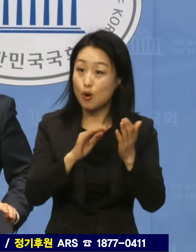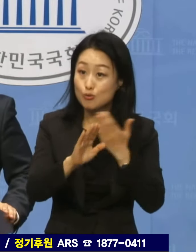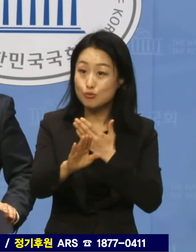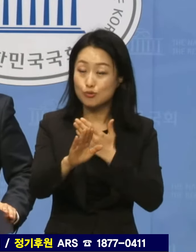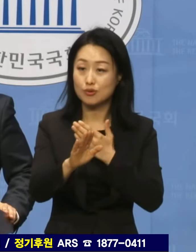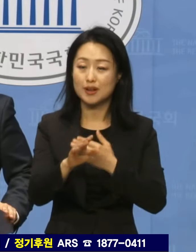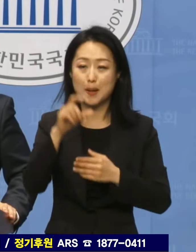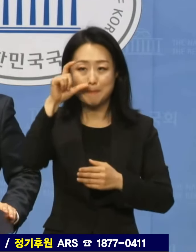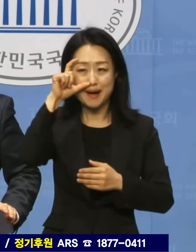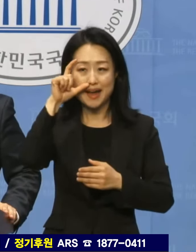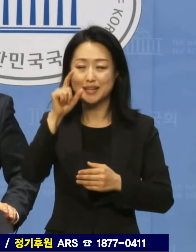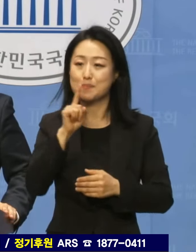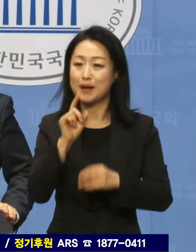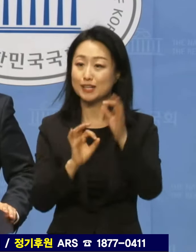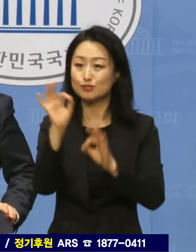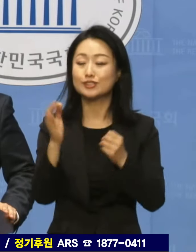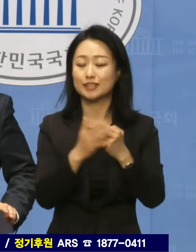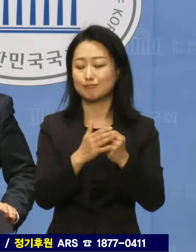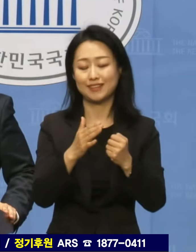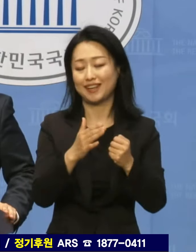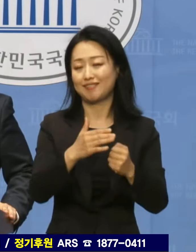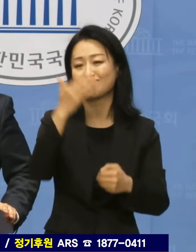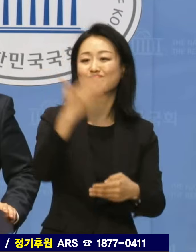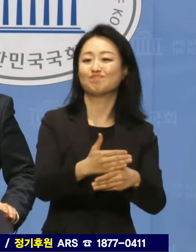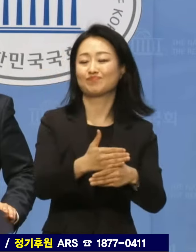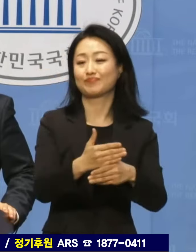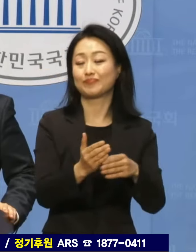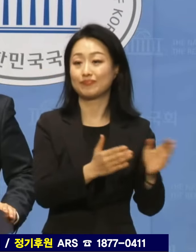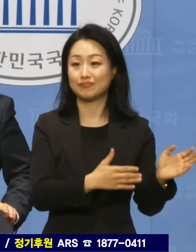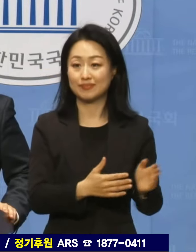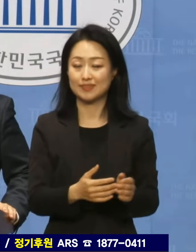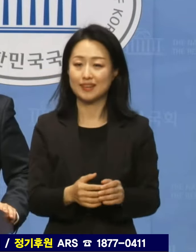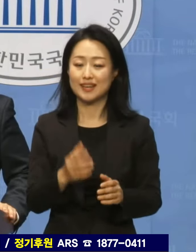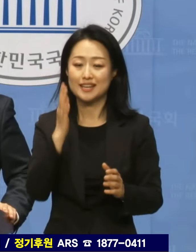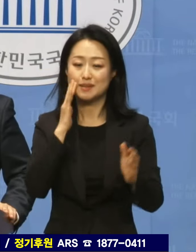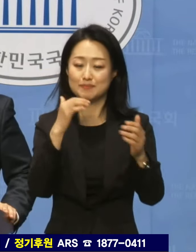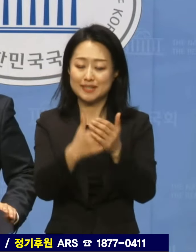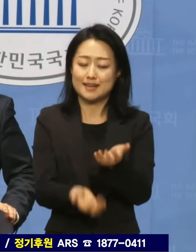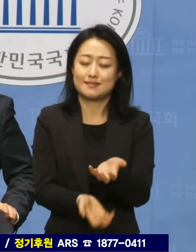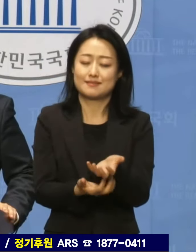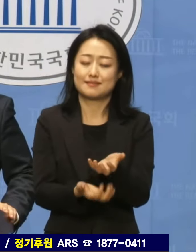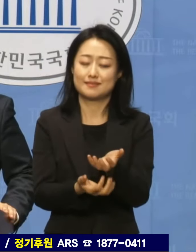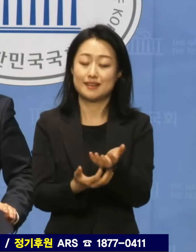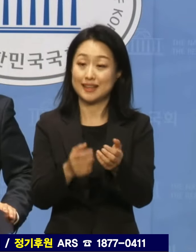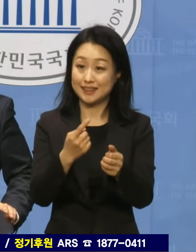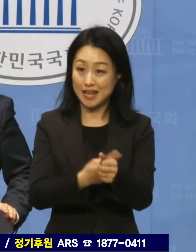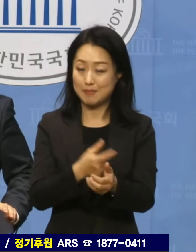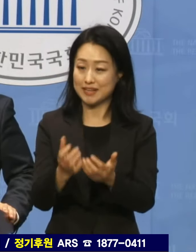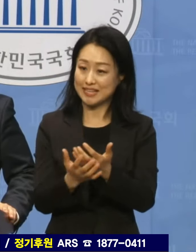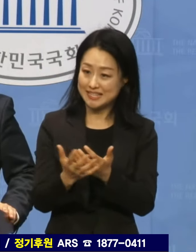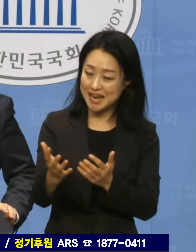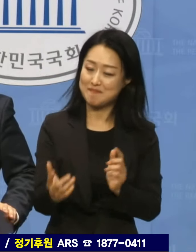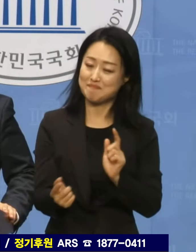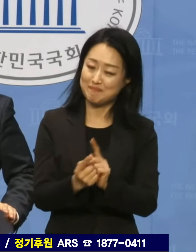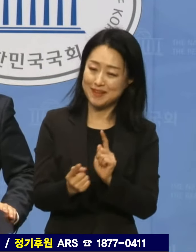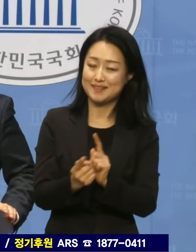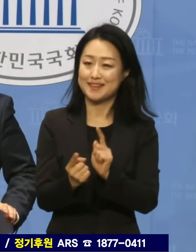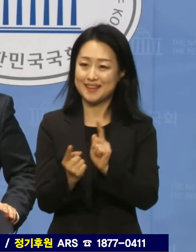김치찌개를 끓여주며 언론과 잘 지내다니 지내게 지내 보자더니